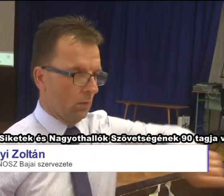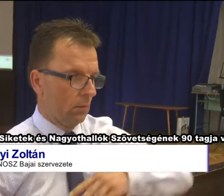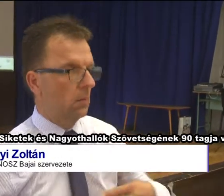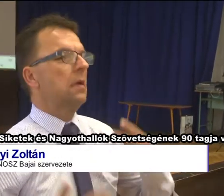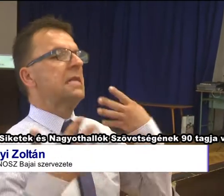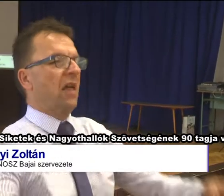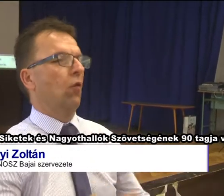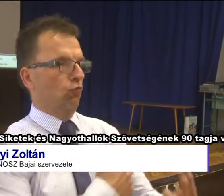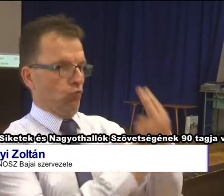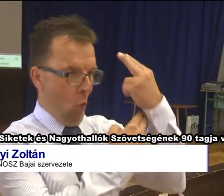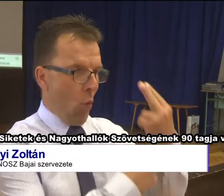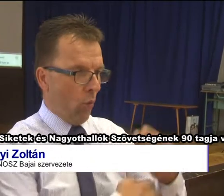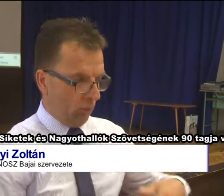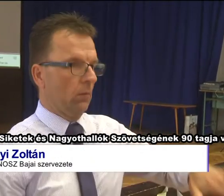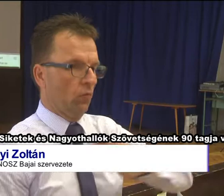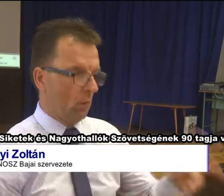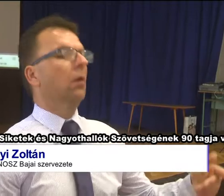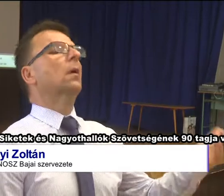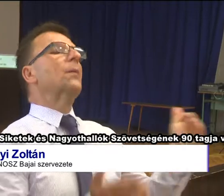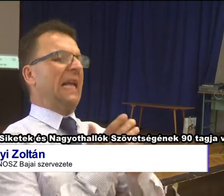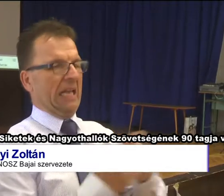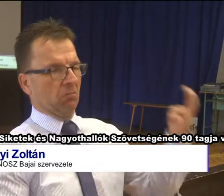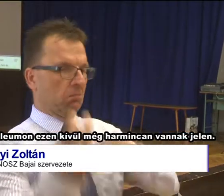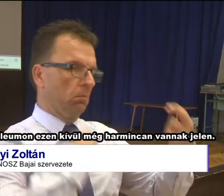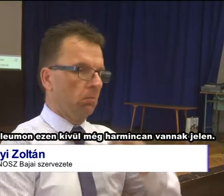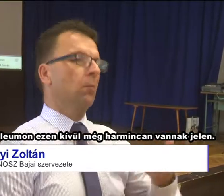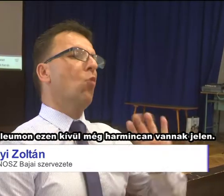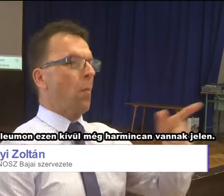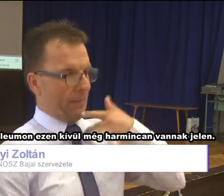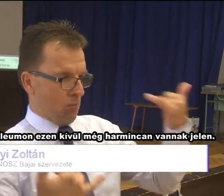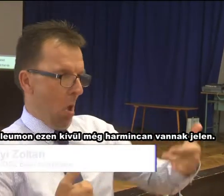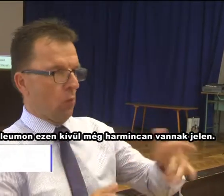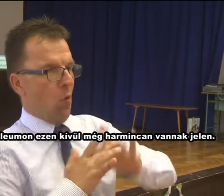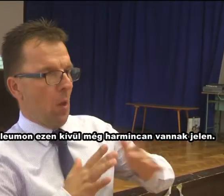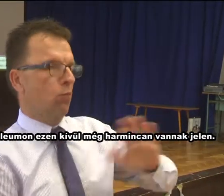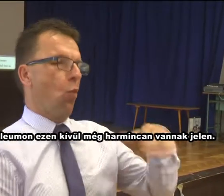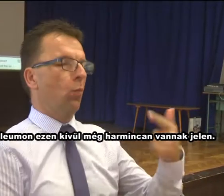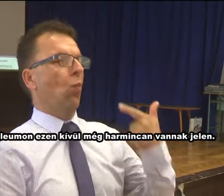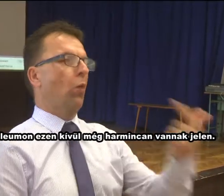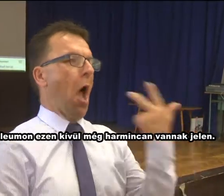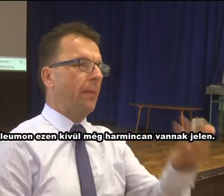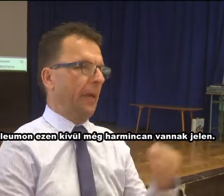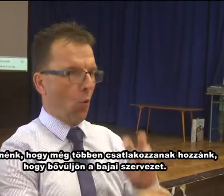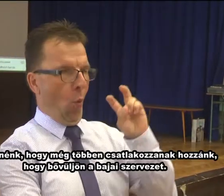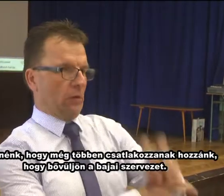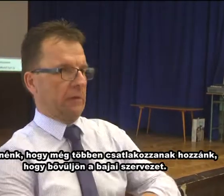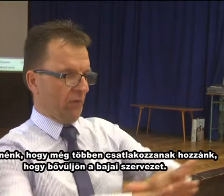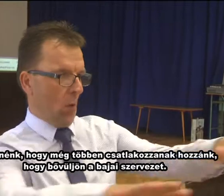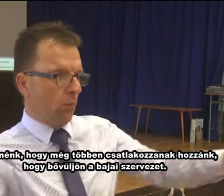Jelenleg a Siketek és Nagyothallók Szövetségének 90 tagja van. A jubileumon ezen kívül még 30-an vannak jelen. Szeretnénk, hogy még